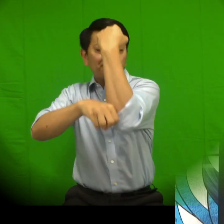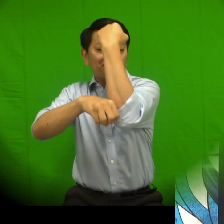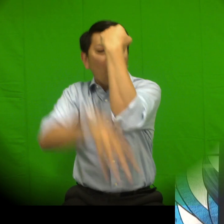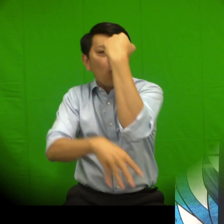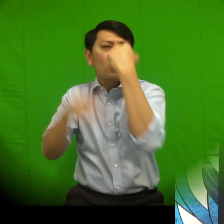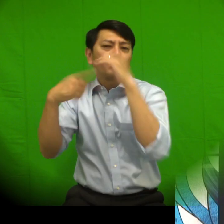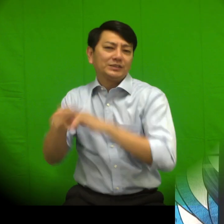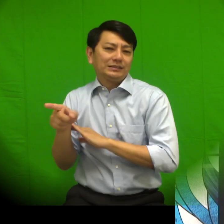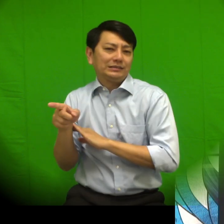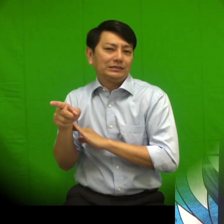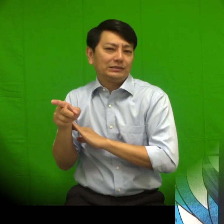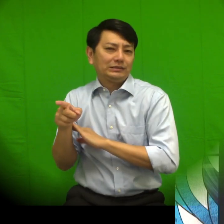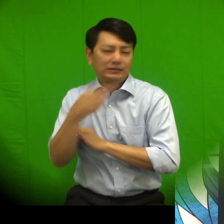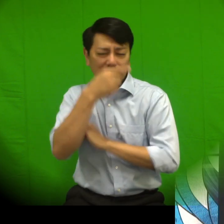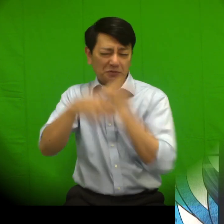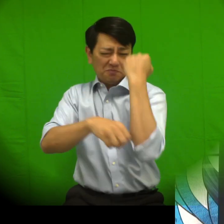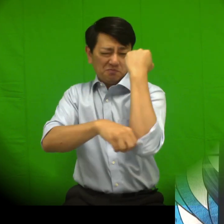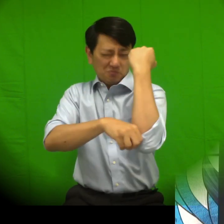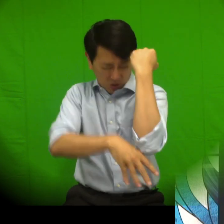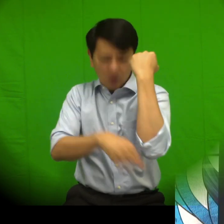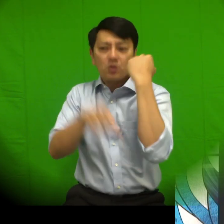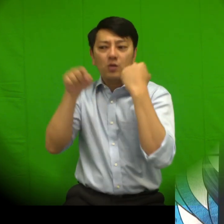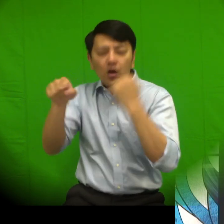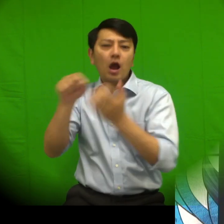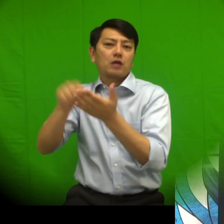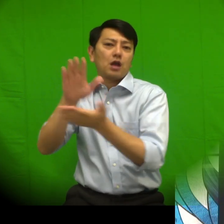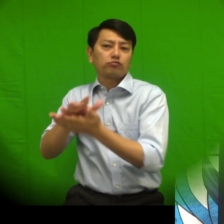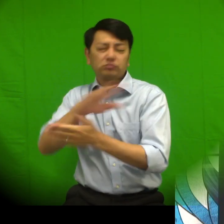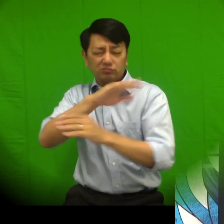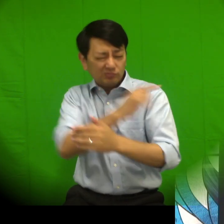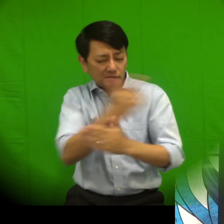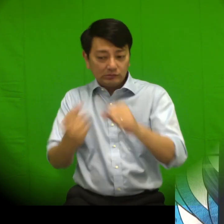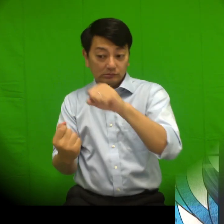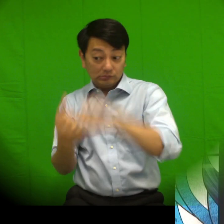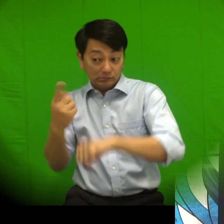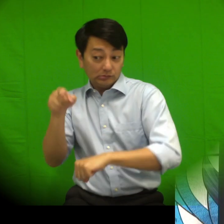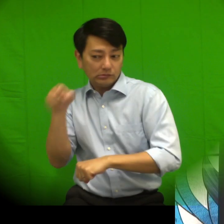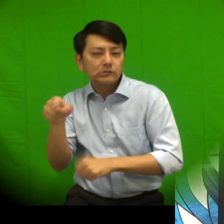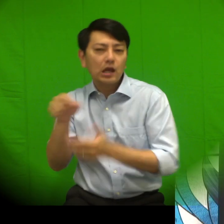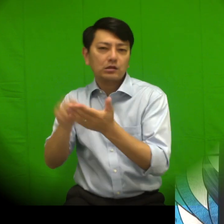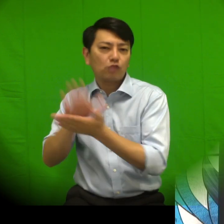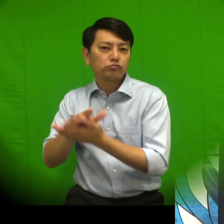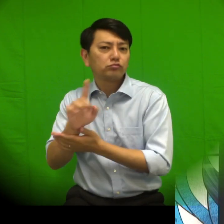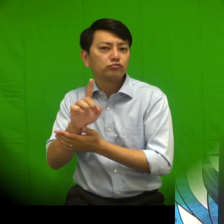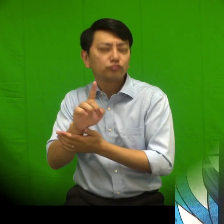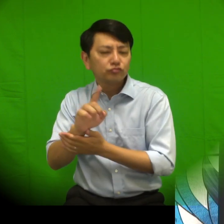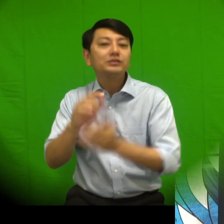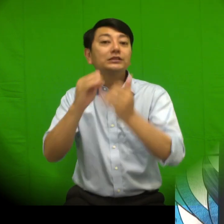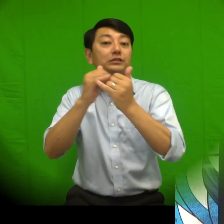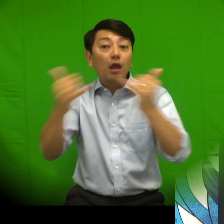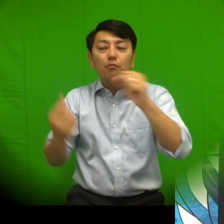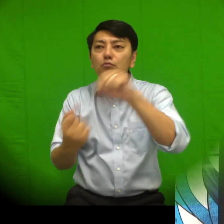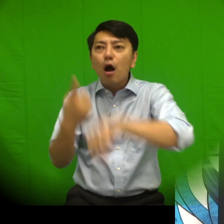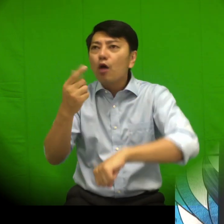最初の部分が含まれています例えば人類の創造と